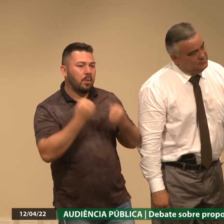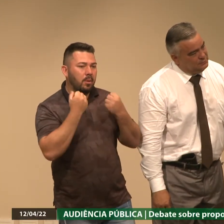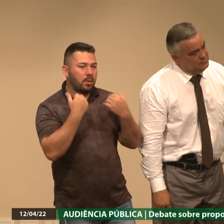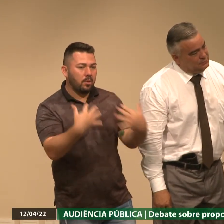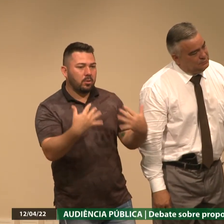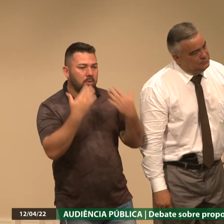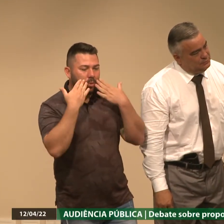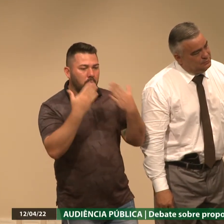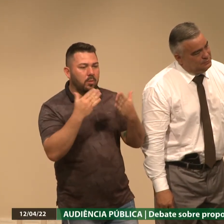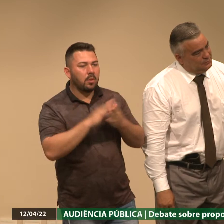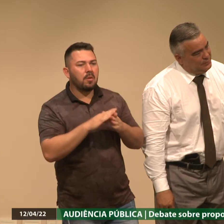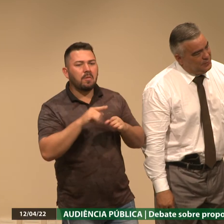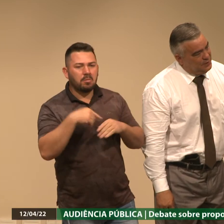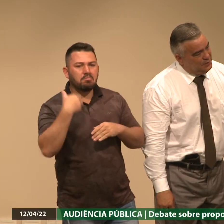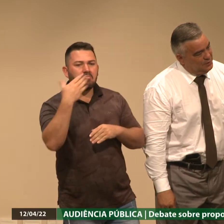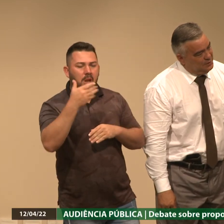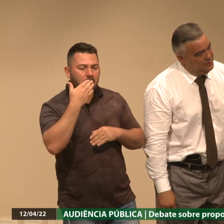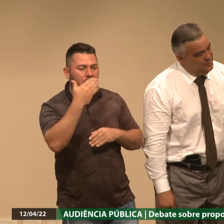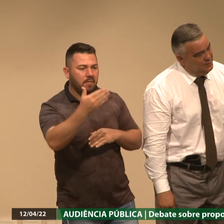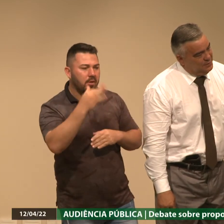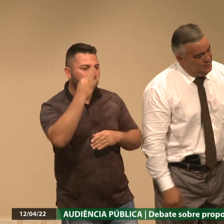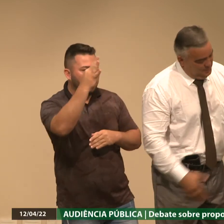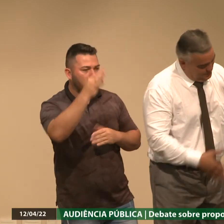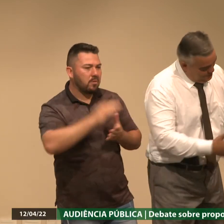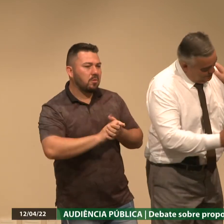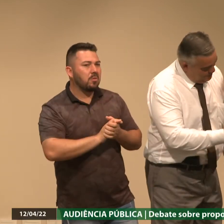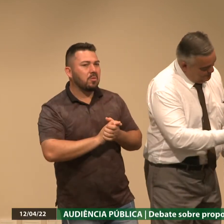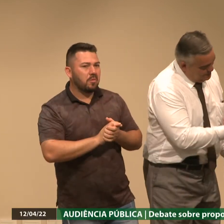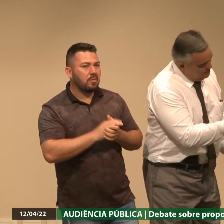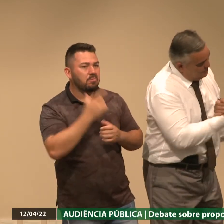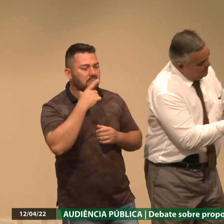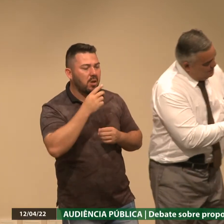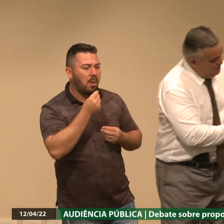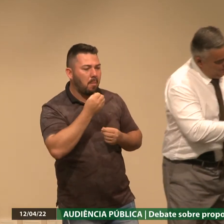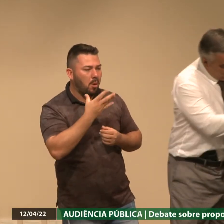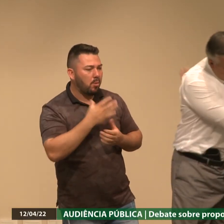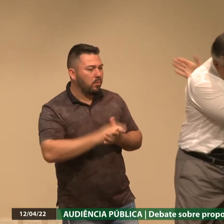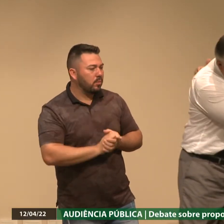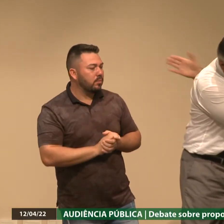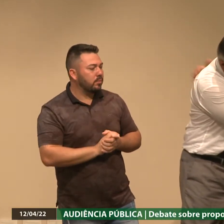vai ser um grande Formento na frente obrigado em nome de todos os